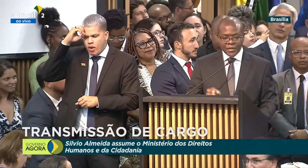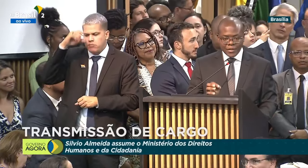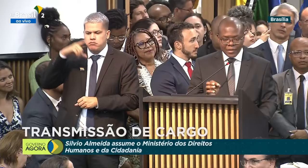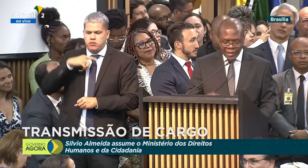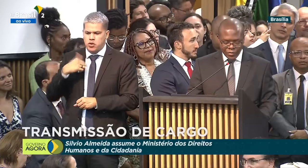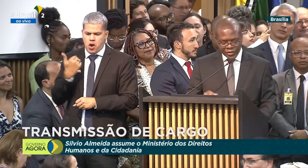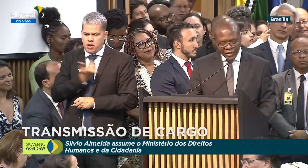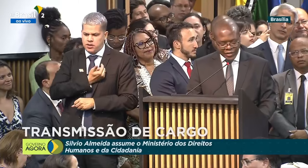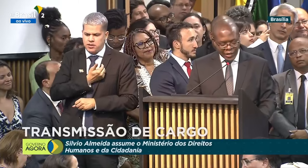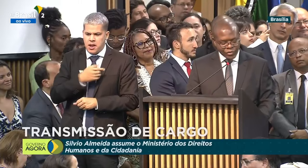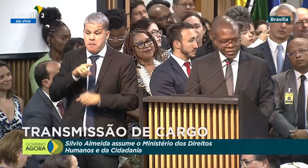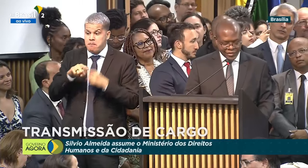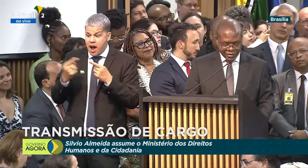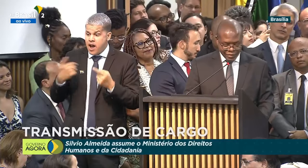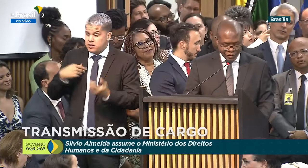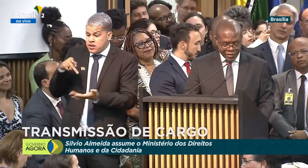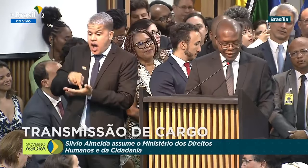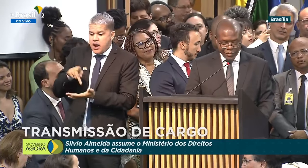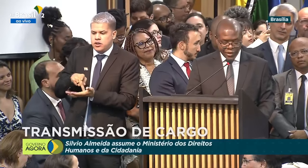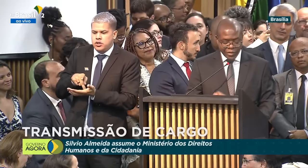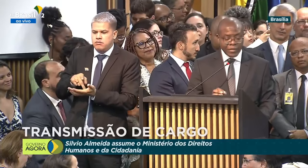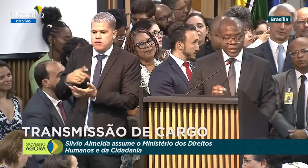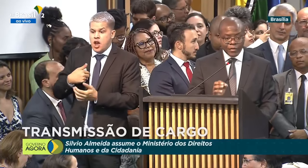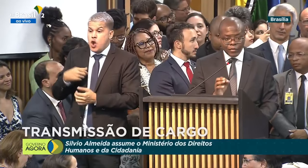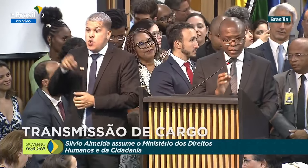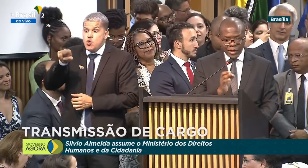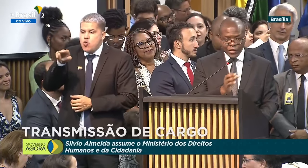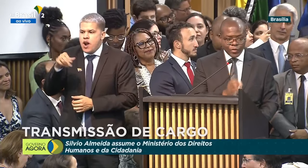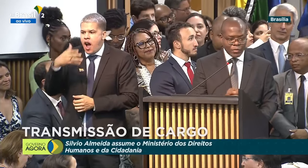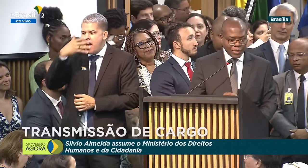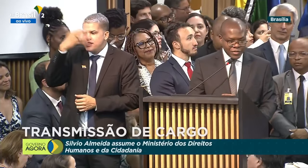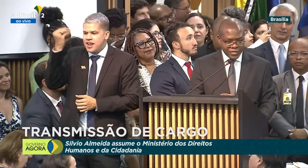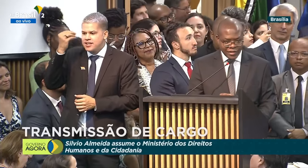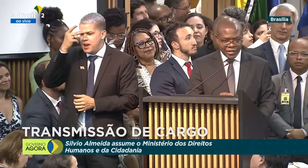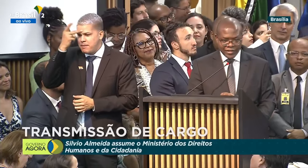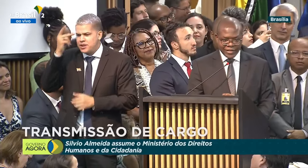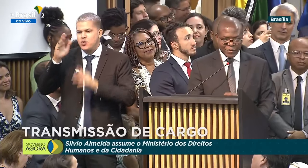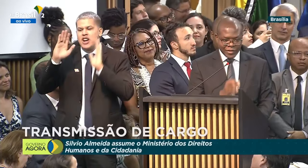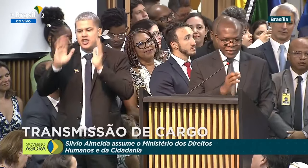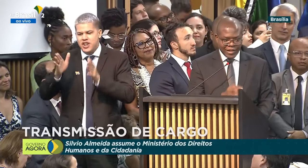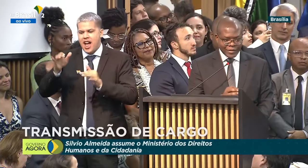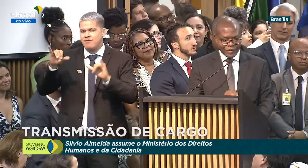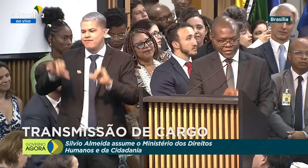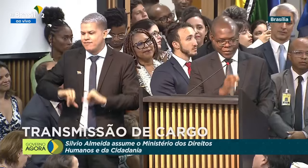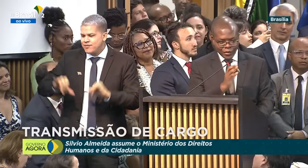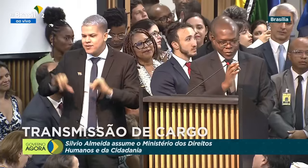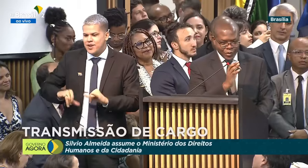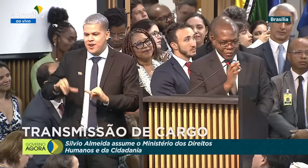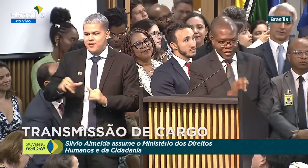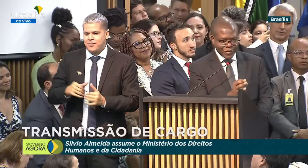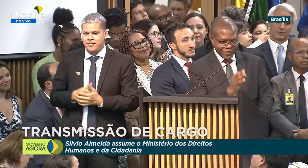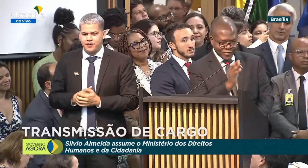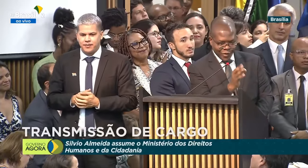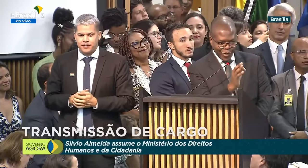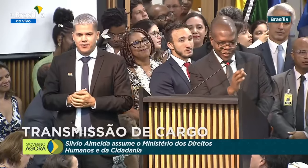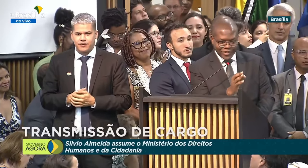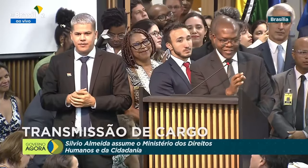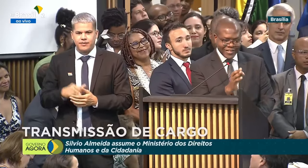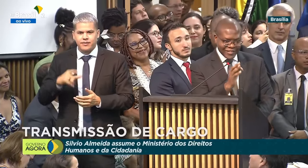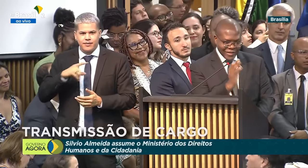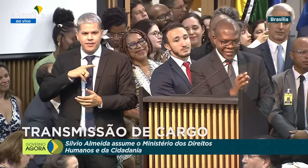não esquecerei aos esquecidos e sei também vou lembrar aqui do meu amigo Emicida tá representado pelo seu irmão